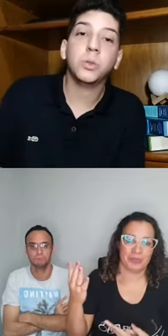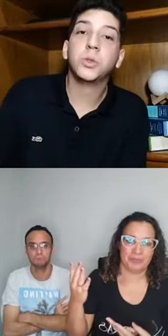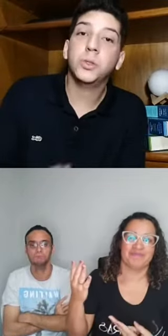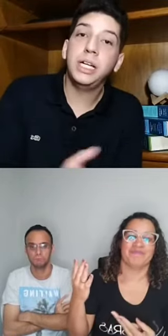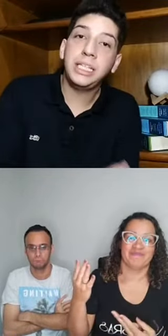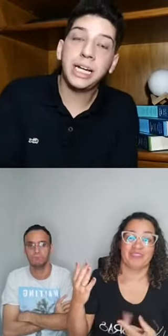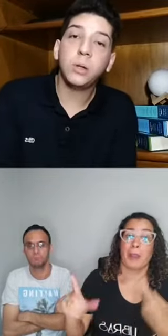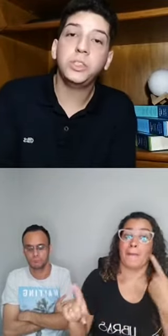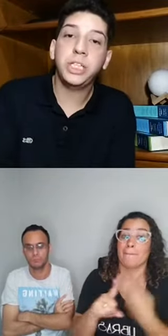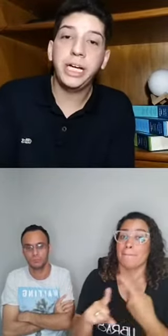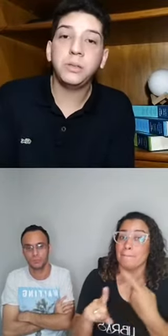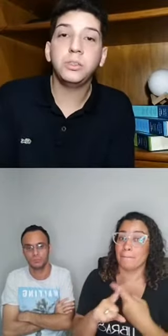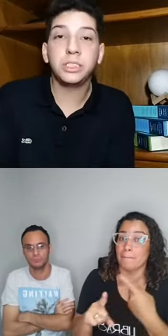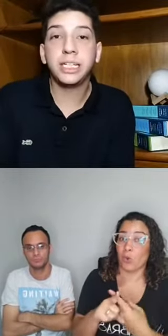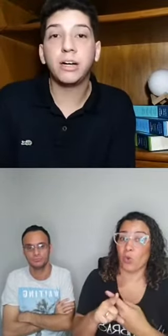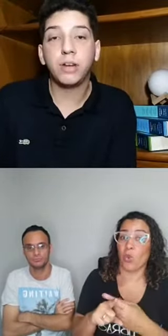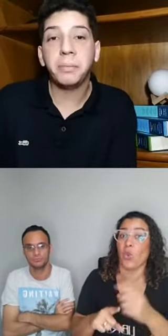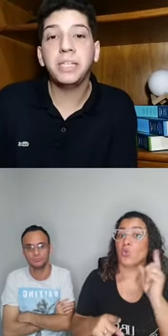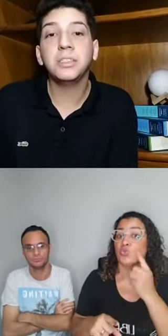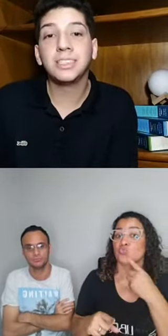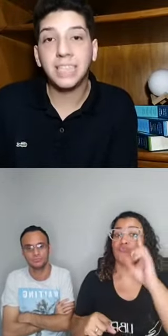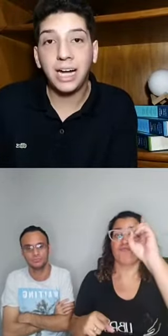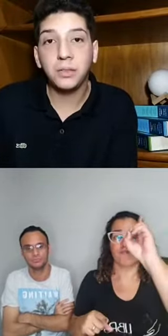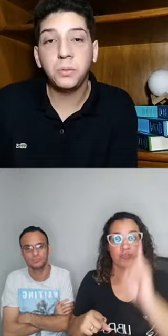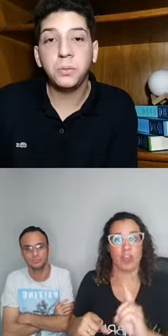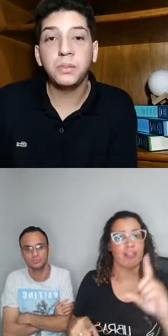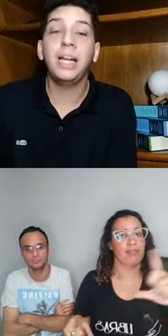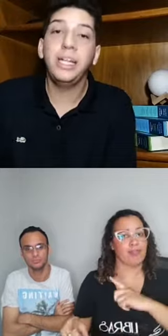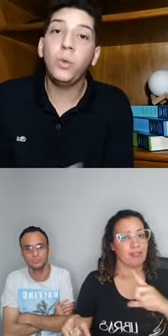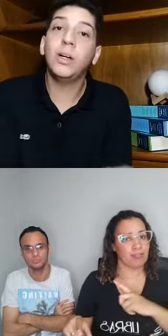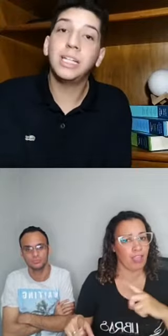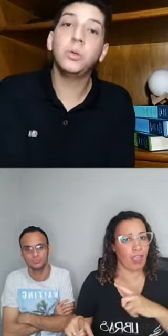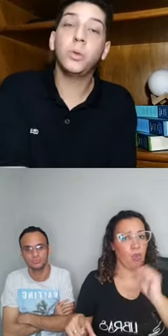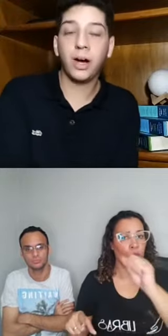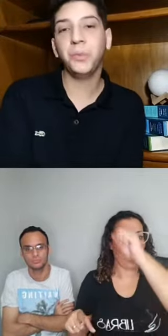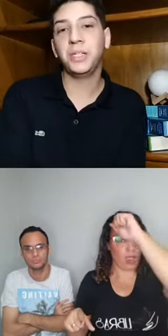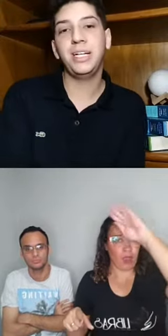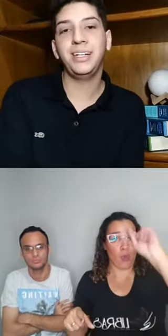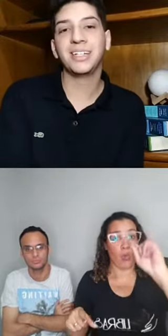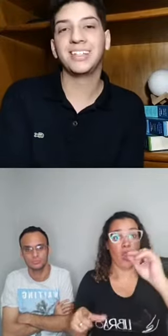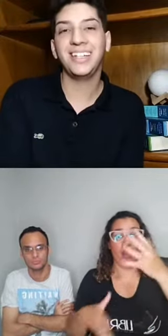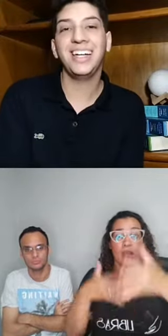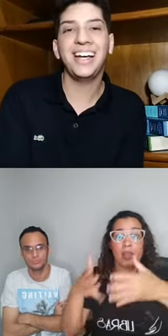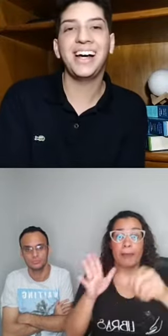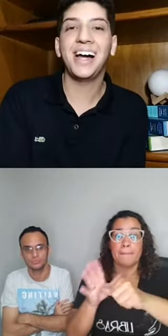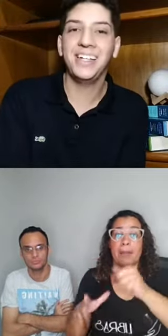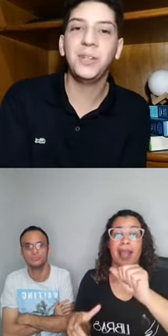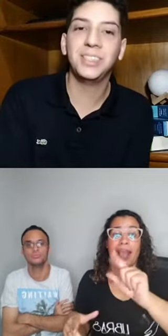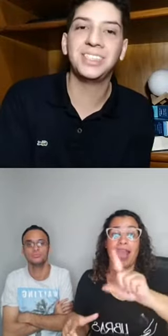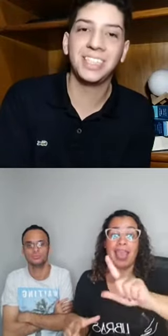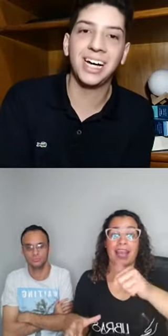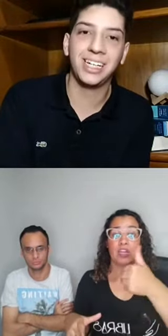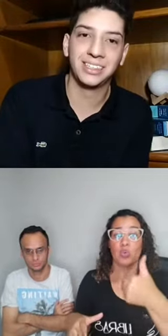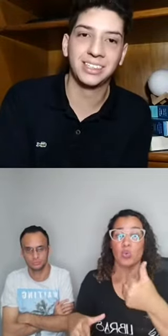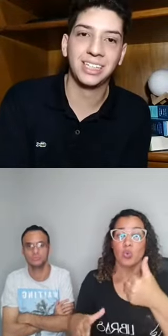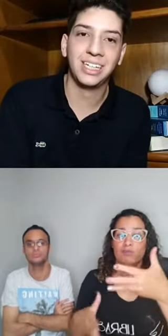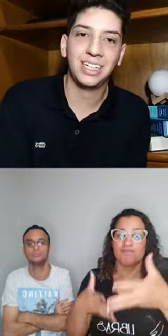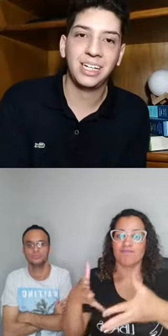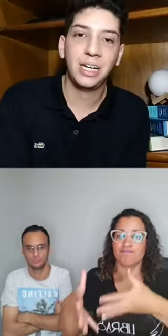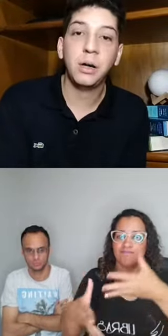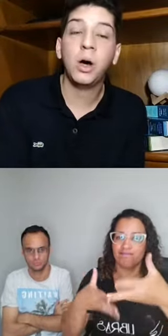Porque o surdo ele terá o direito de ser alfabetizado na língua natural dele, que é a língua de